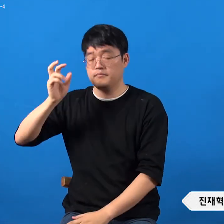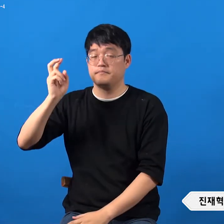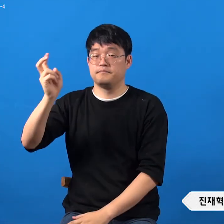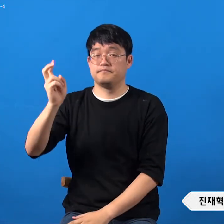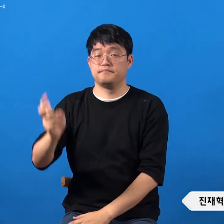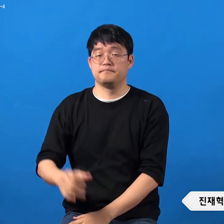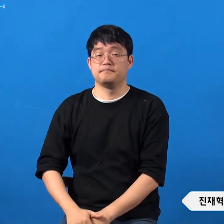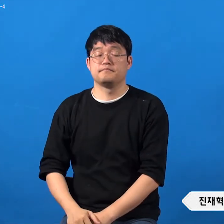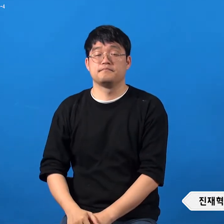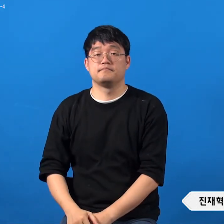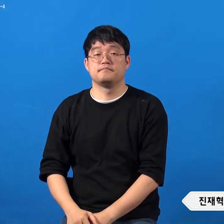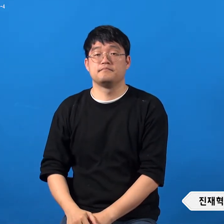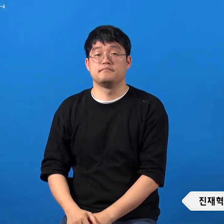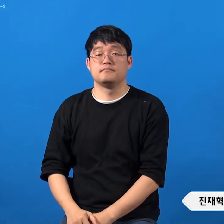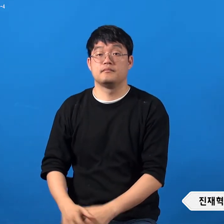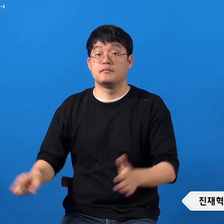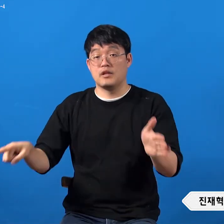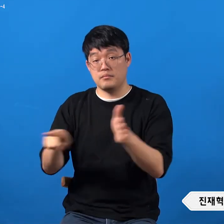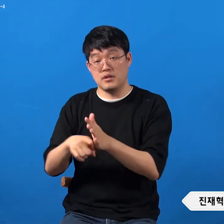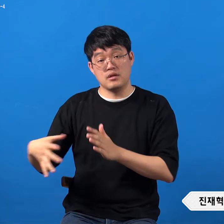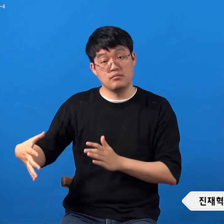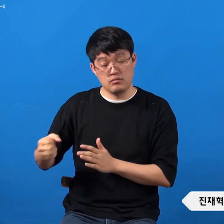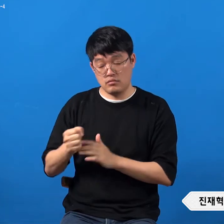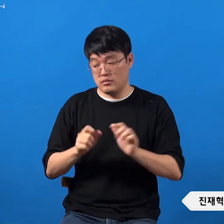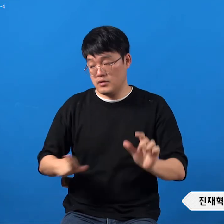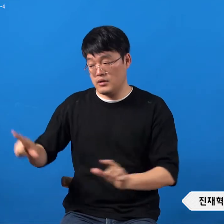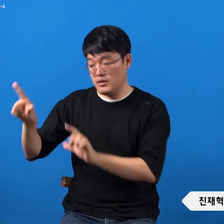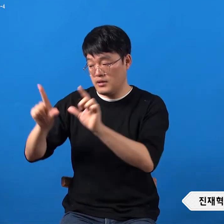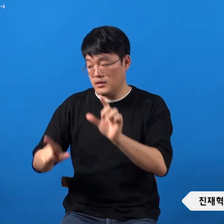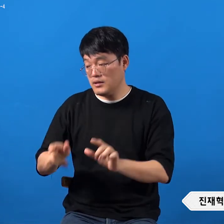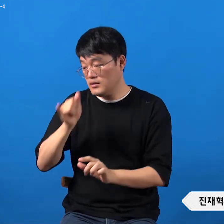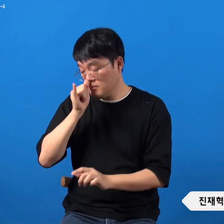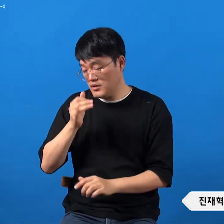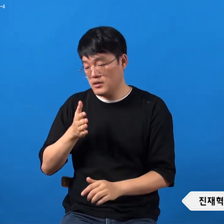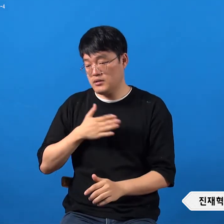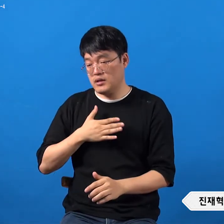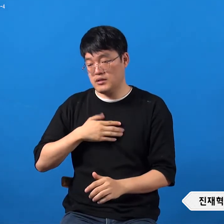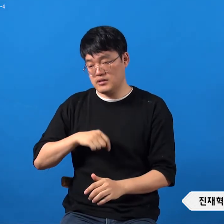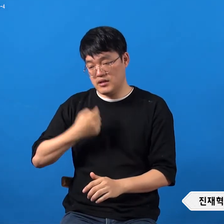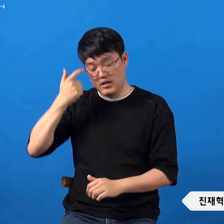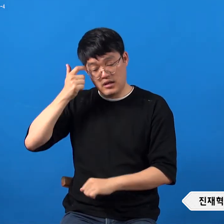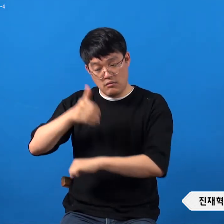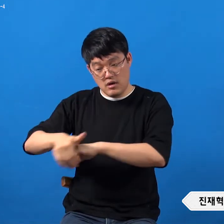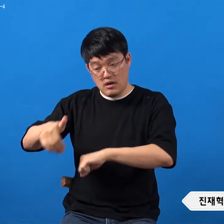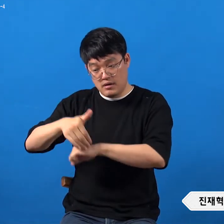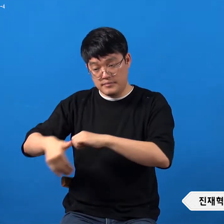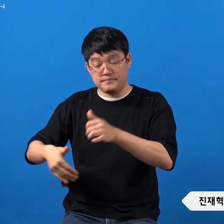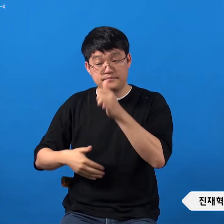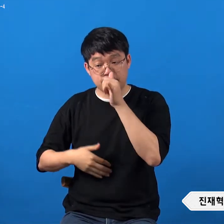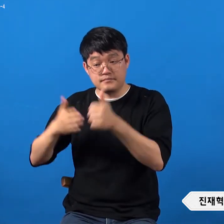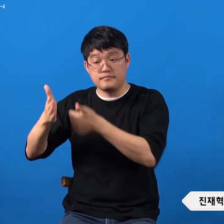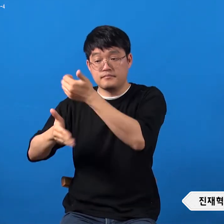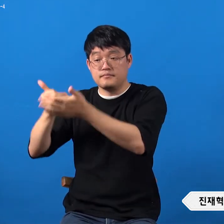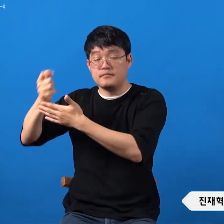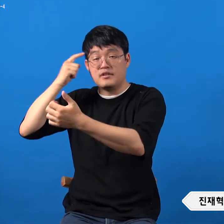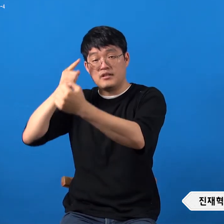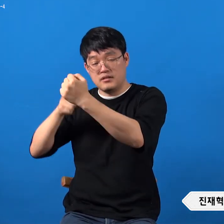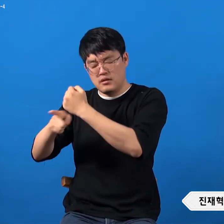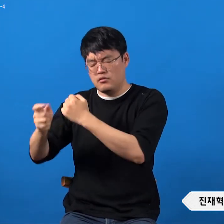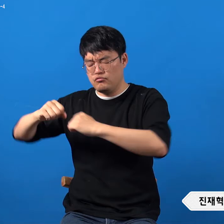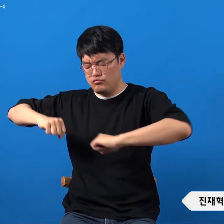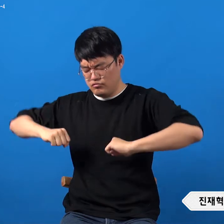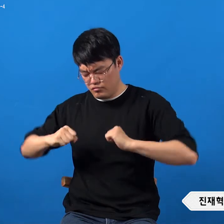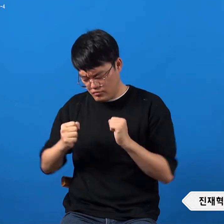것입니다. 믿음으로 왔다고 하지만 여전히 내 계획이 있었습니다. 하나님 뜻에 순종한다고